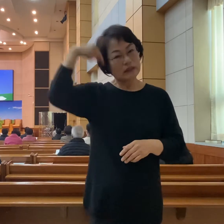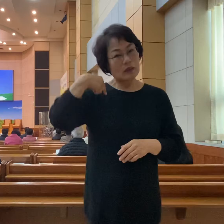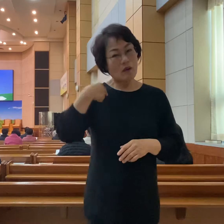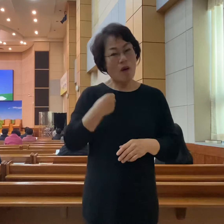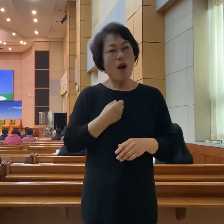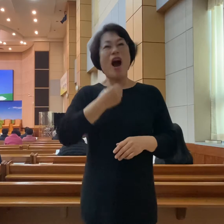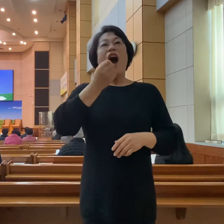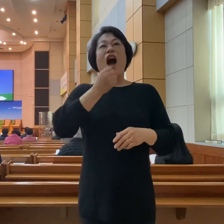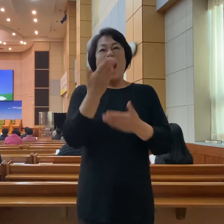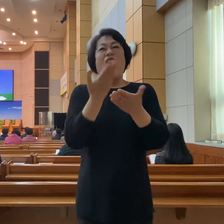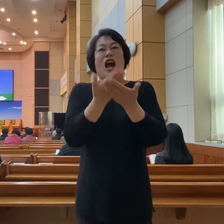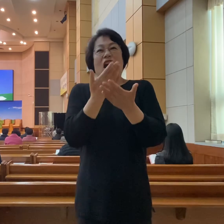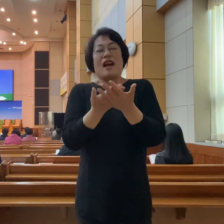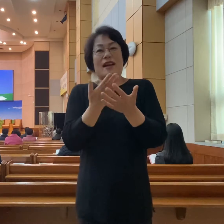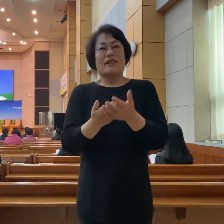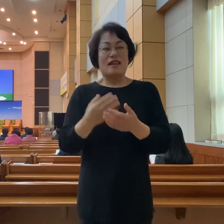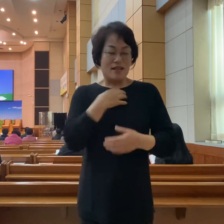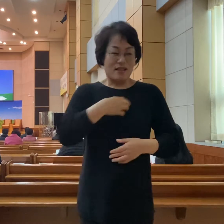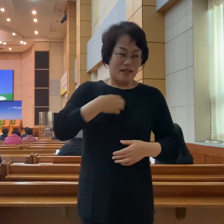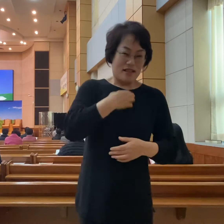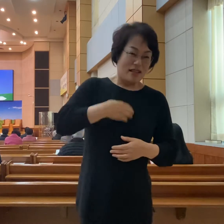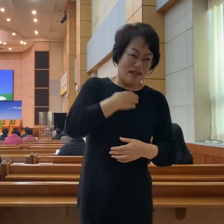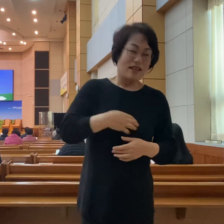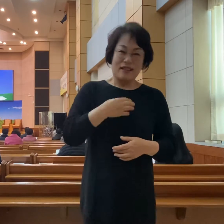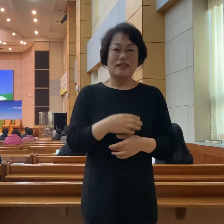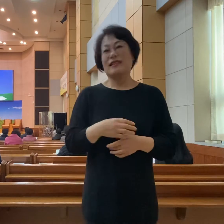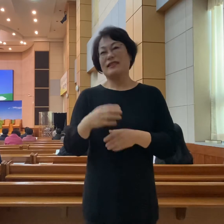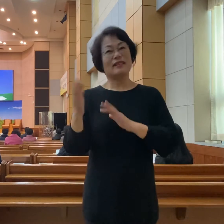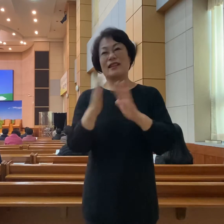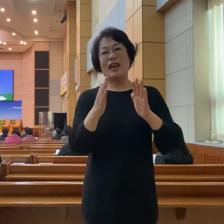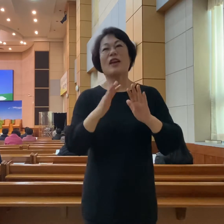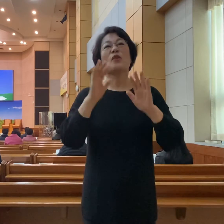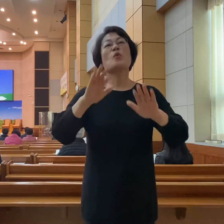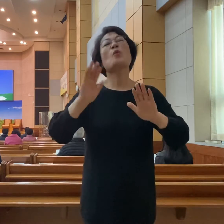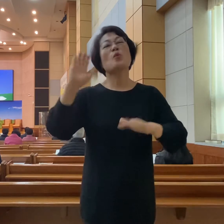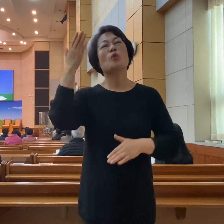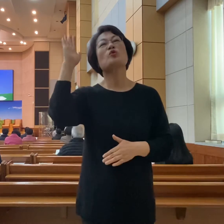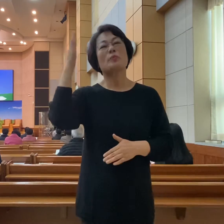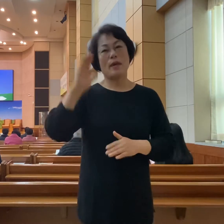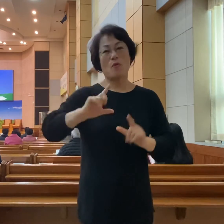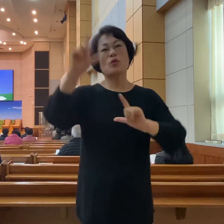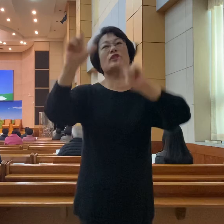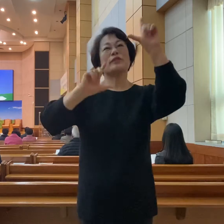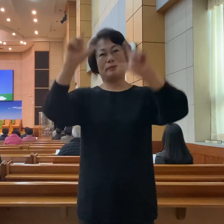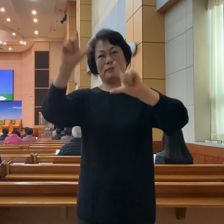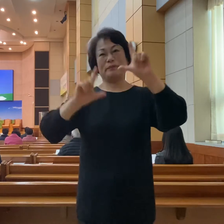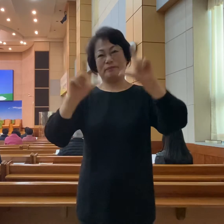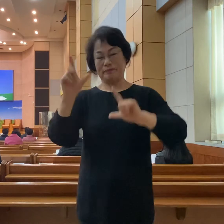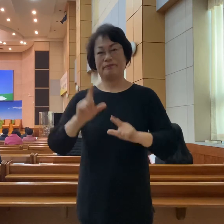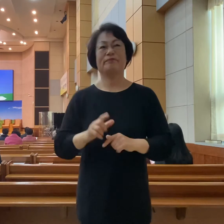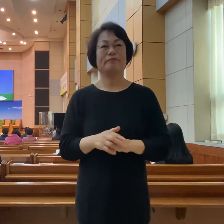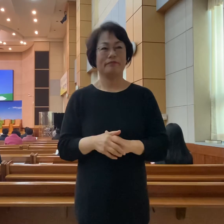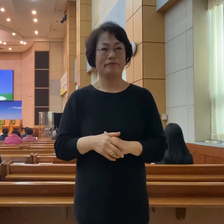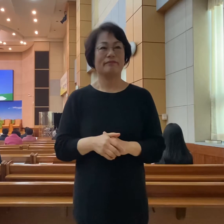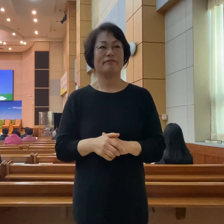더 염려를 하고, 그게 오늘 우리의 실제